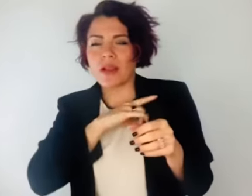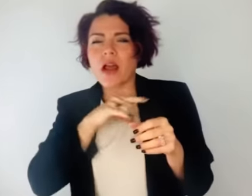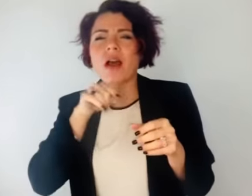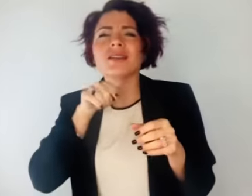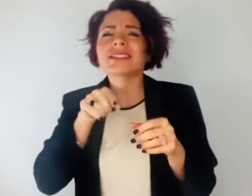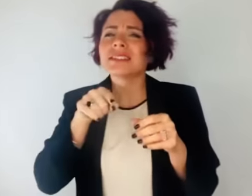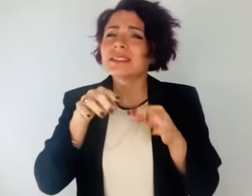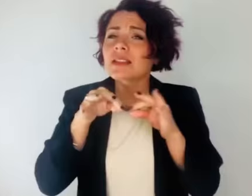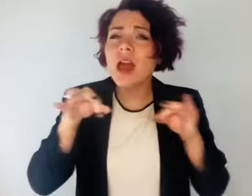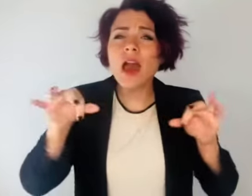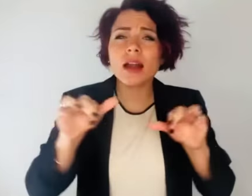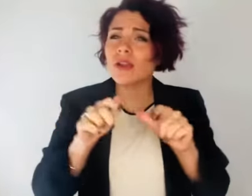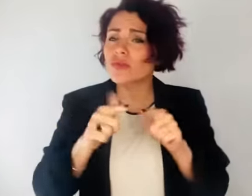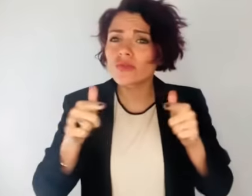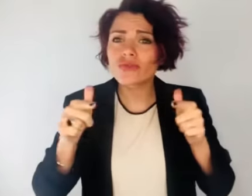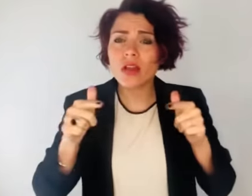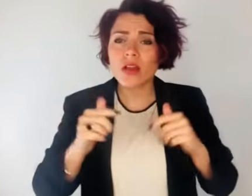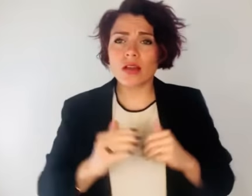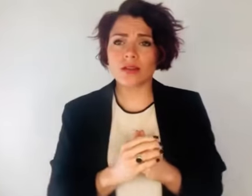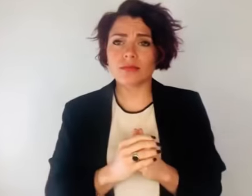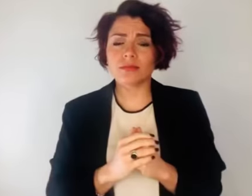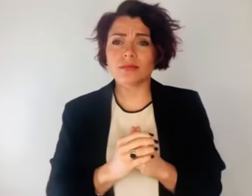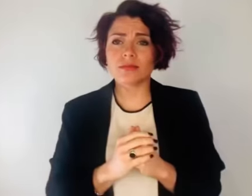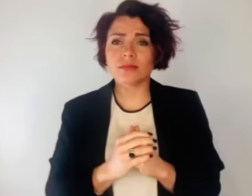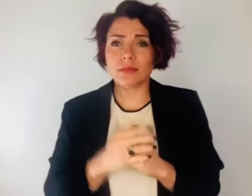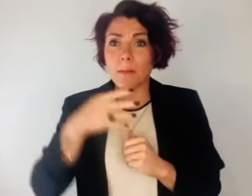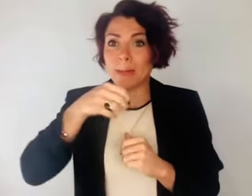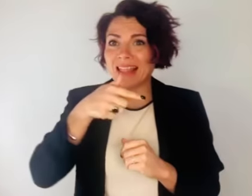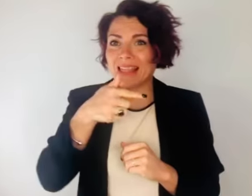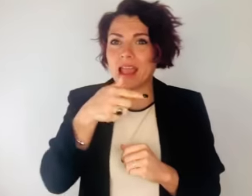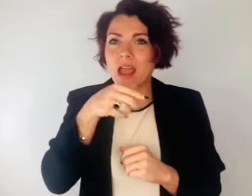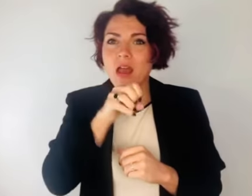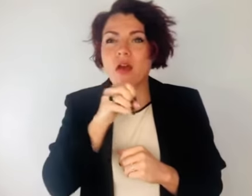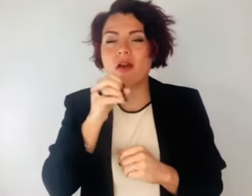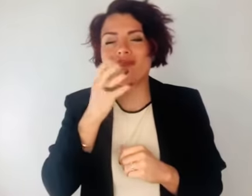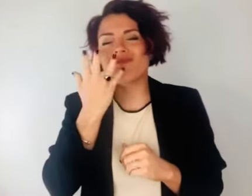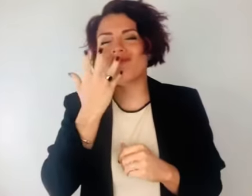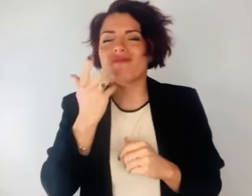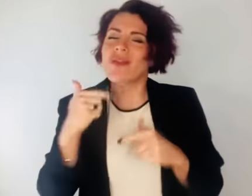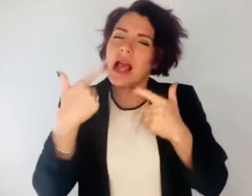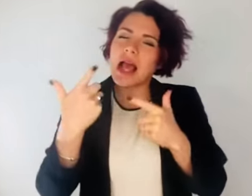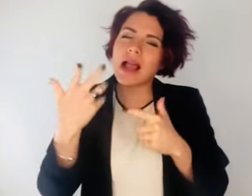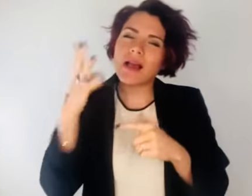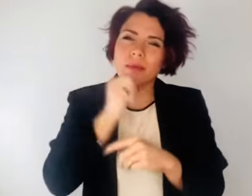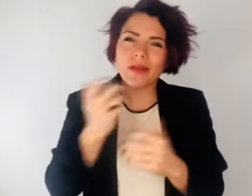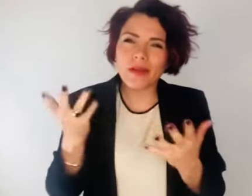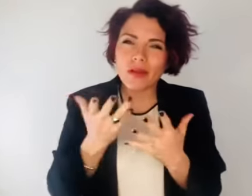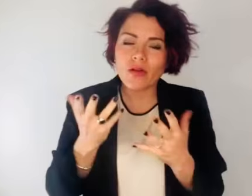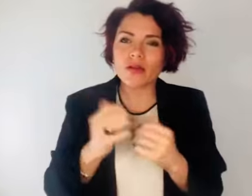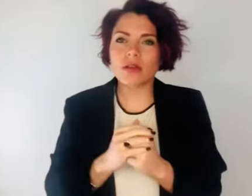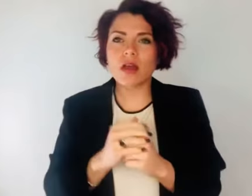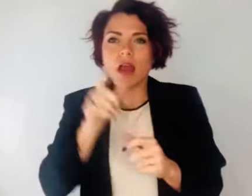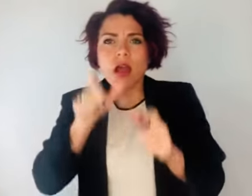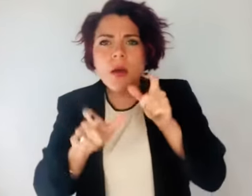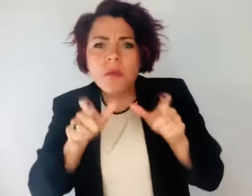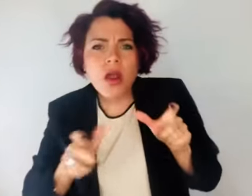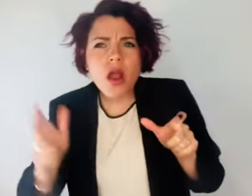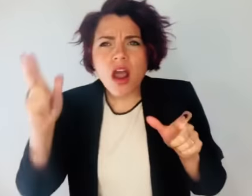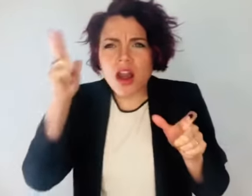era la tribù rimasta senza terra l'evangelista wall quindi far comprendere che quelli che la religione o la